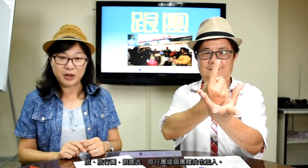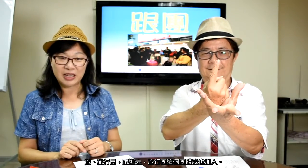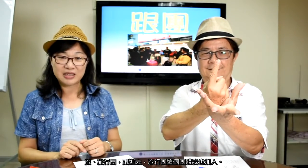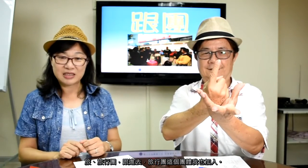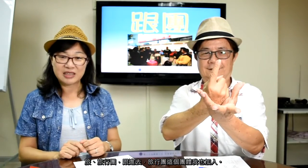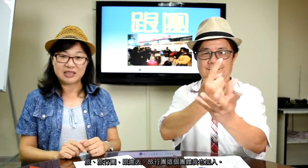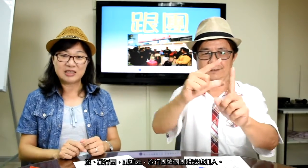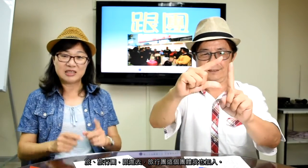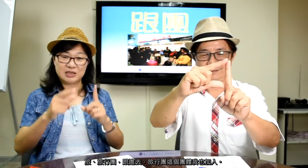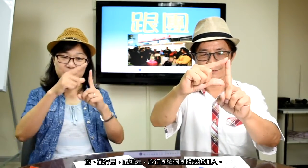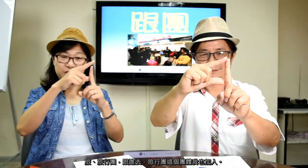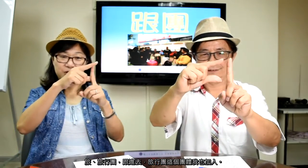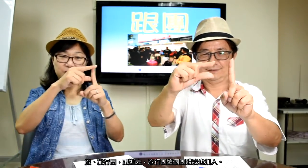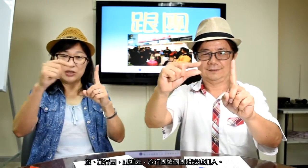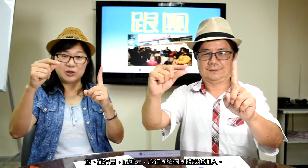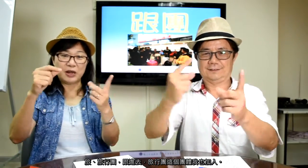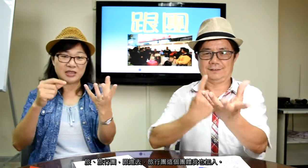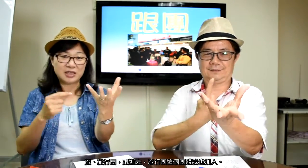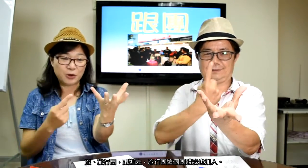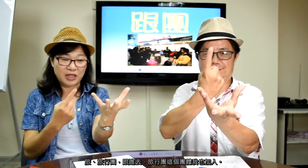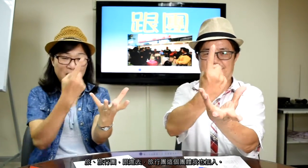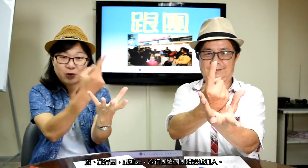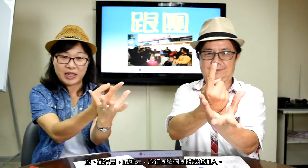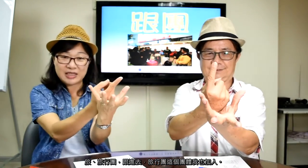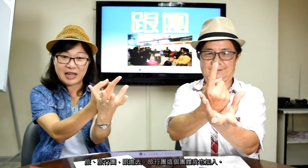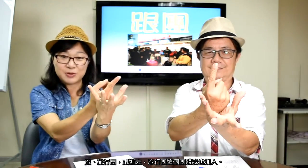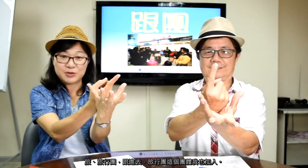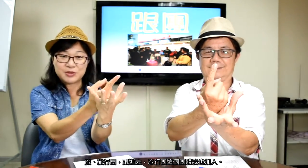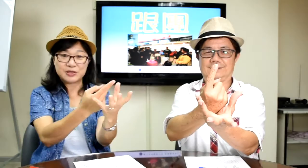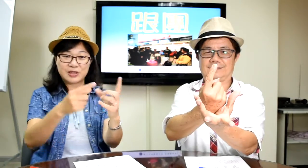旅行团跟进去，旅行团这个团体我也加入，